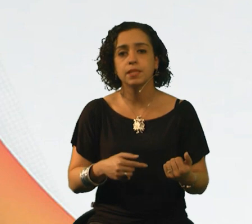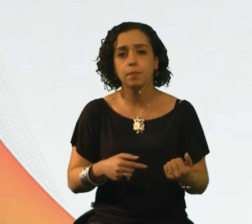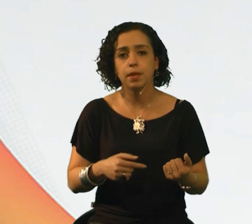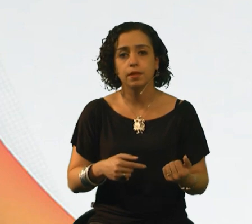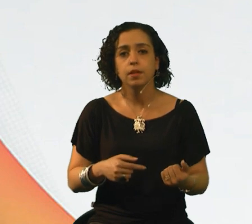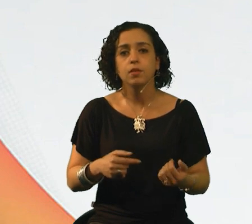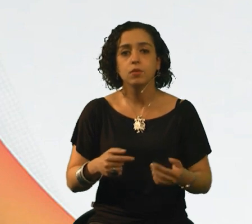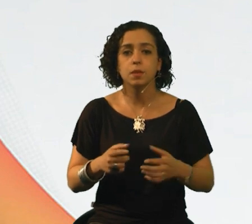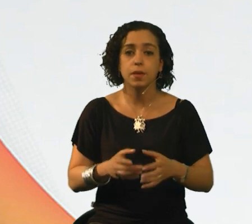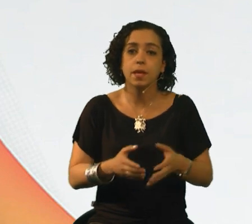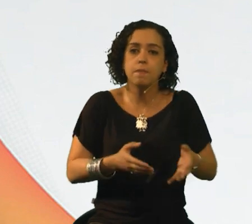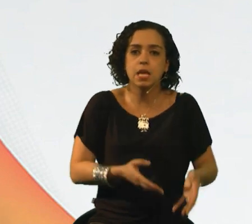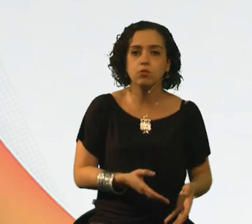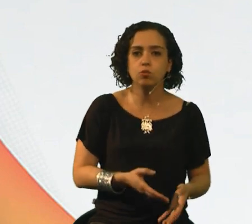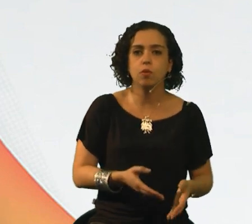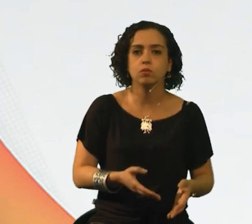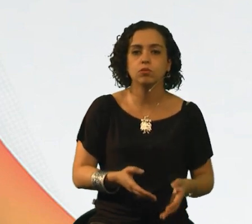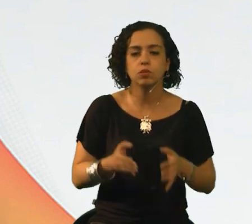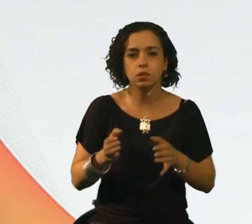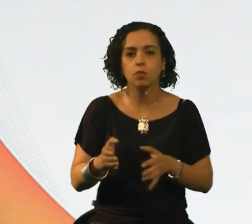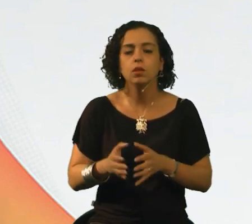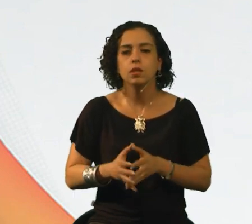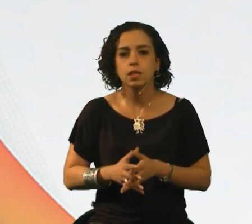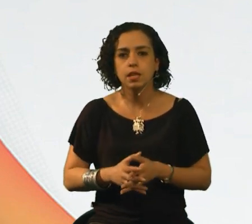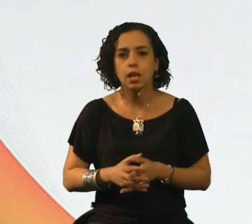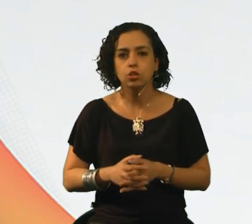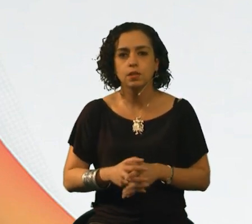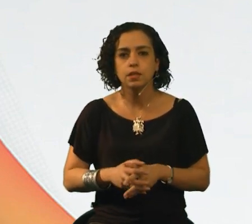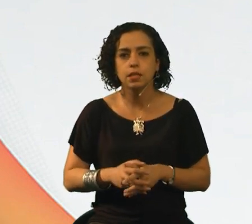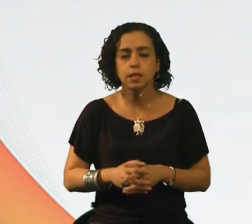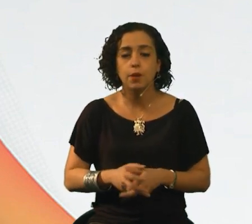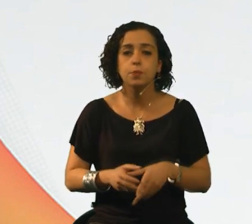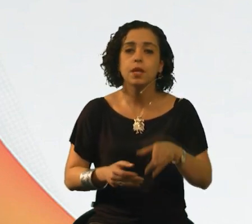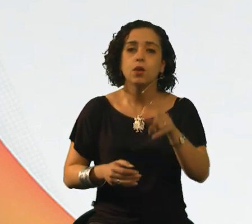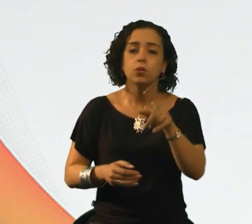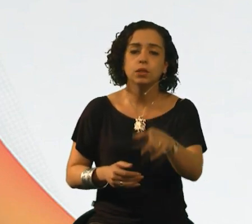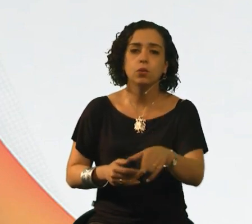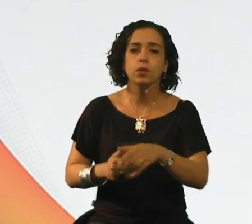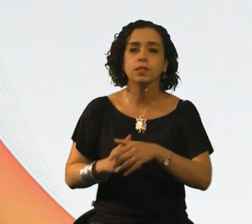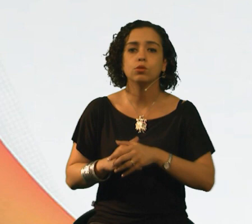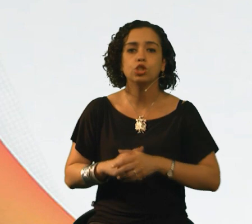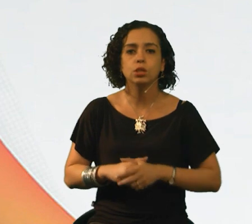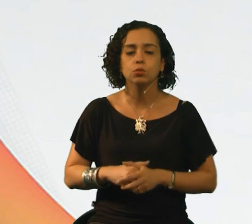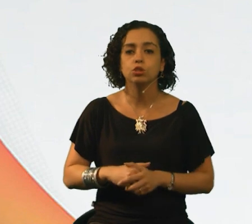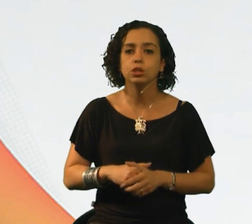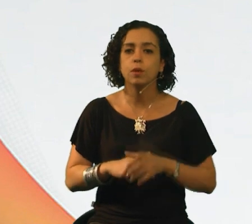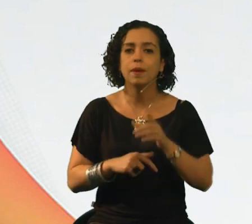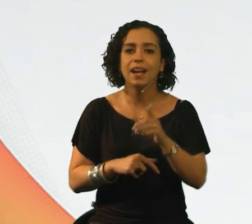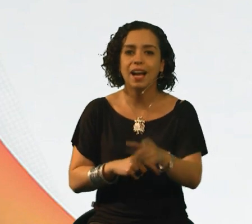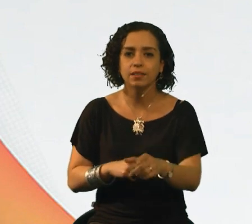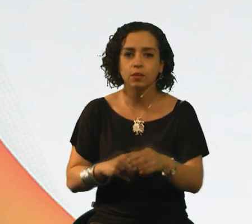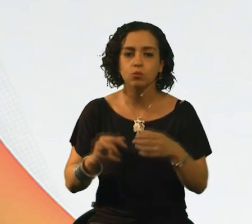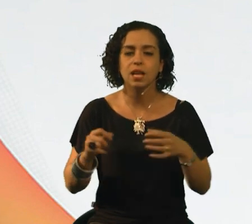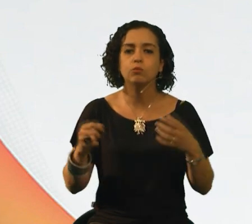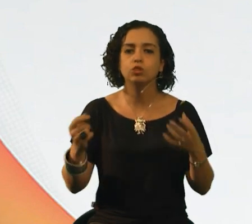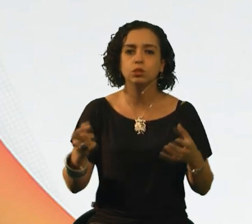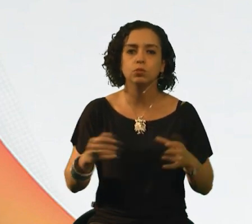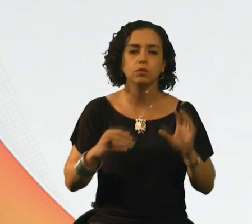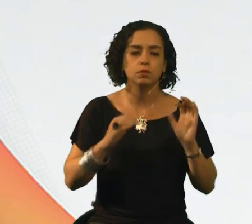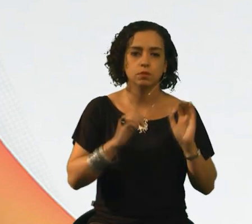mais a pena? Você perder menos pontos. Então, você encaixa se necessário. Outra coisa, digo é para ata, usar o digo.